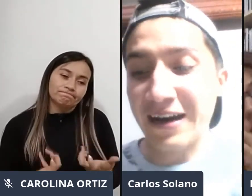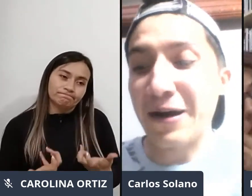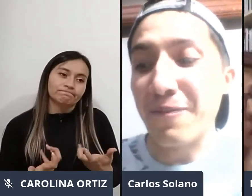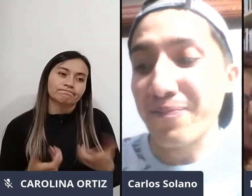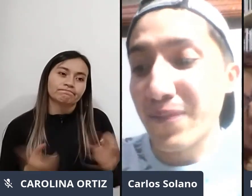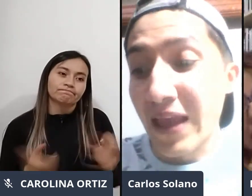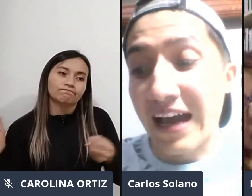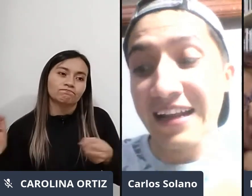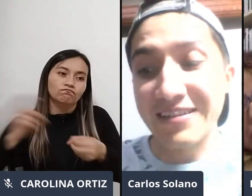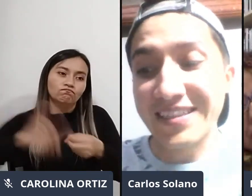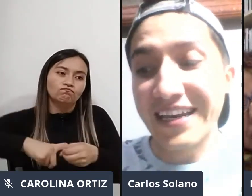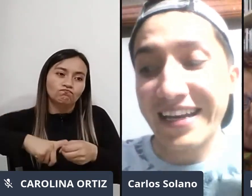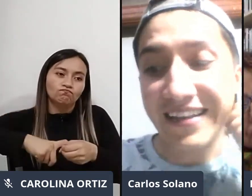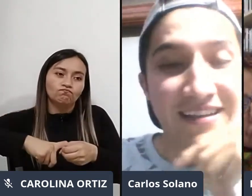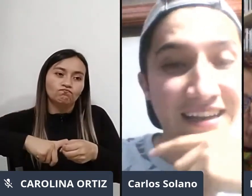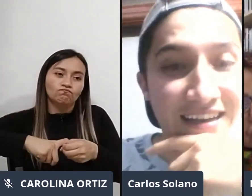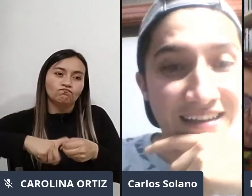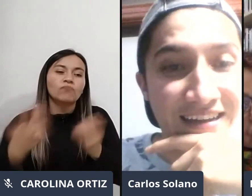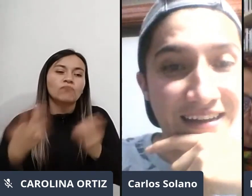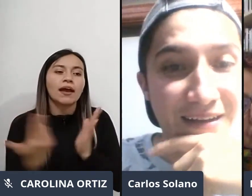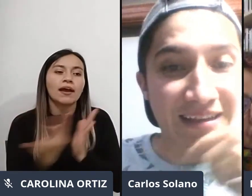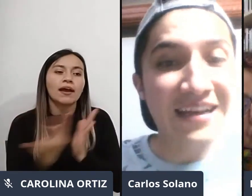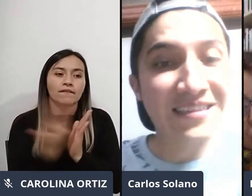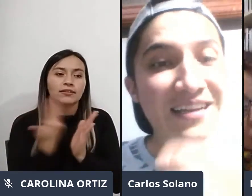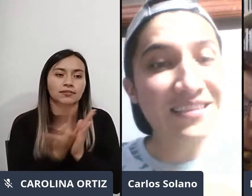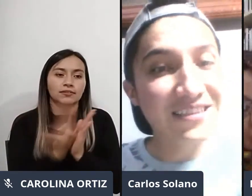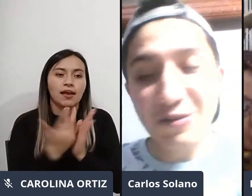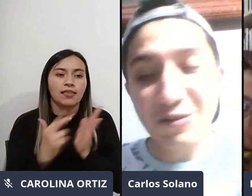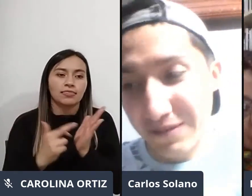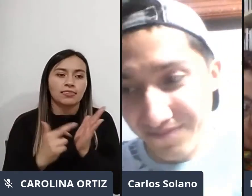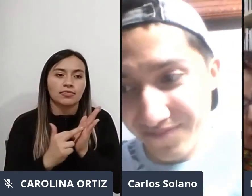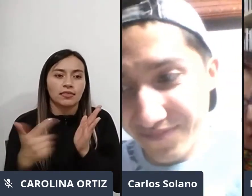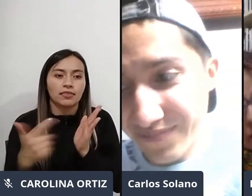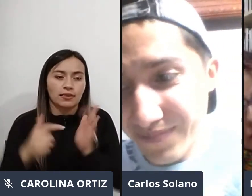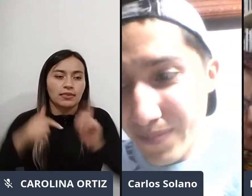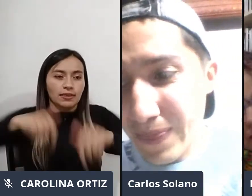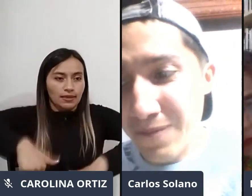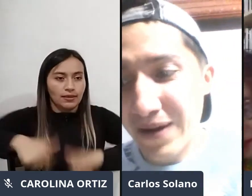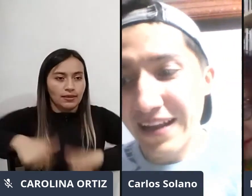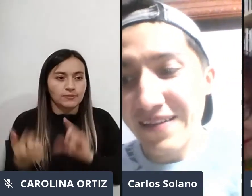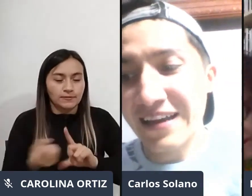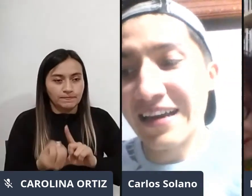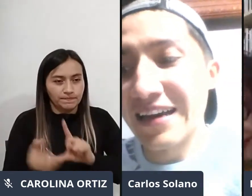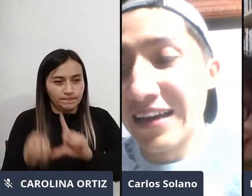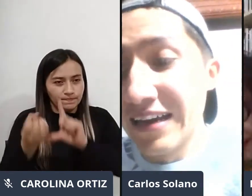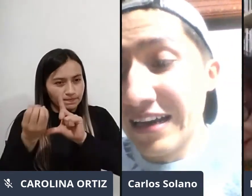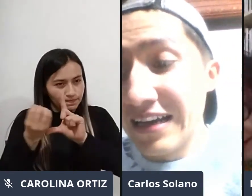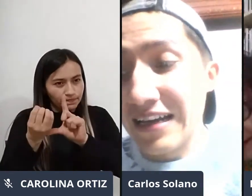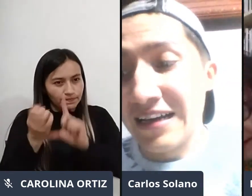vinculen a la revista digital de esta licenciatura, ¿vale?